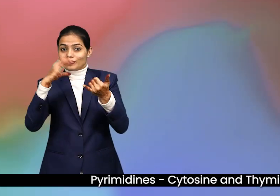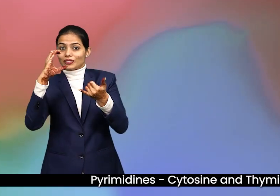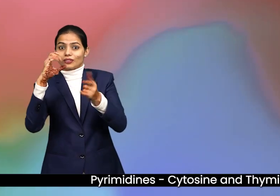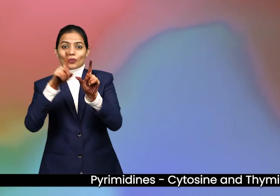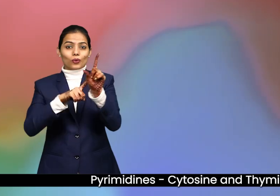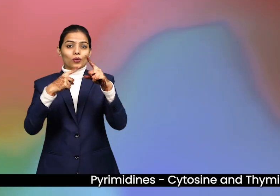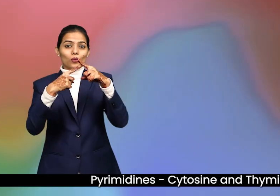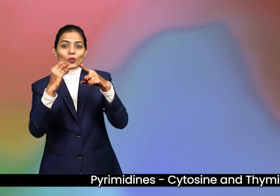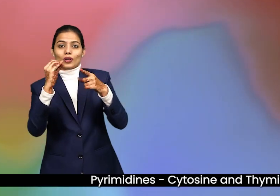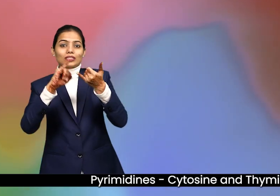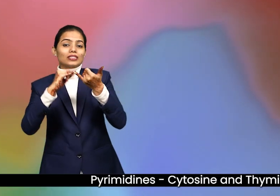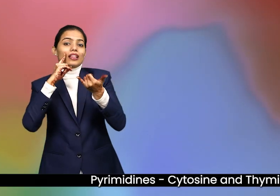Cytosine,